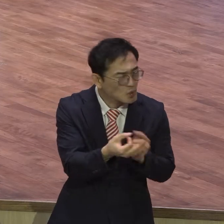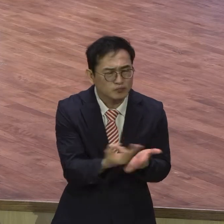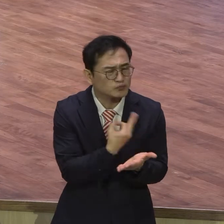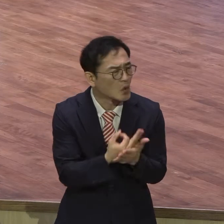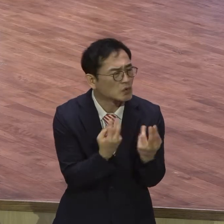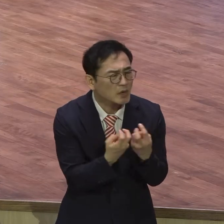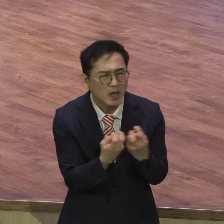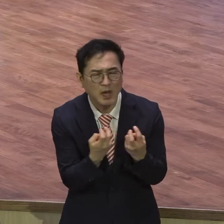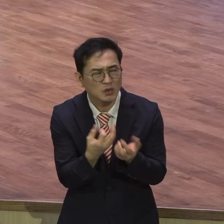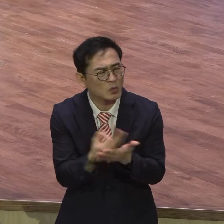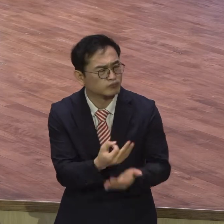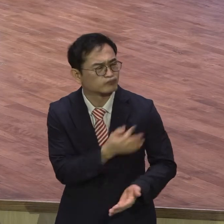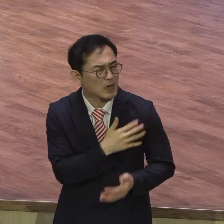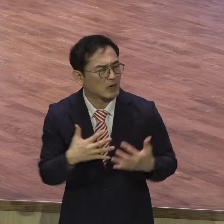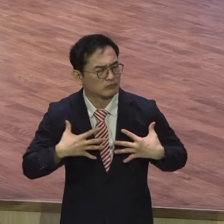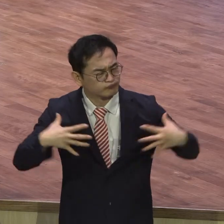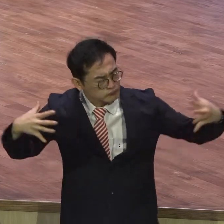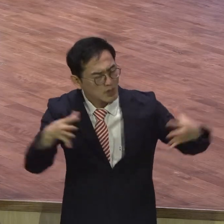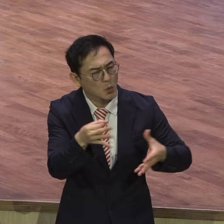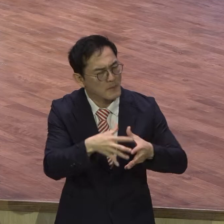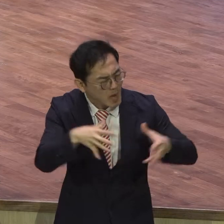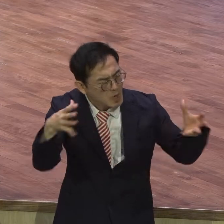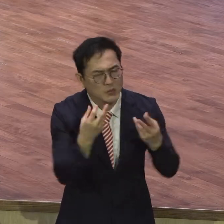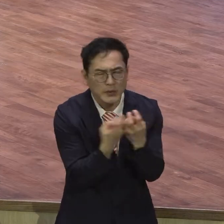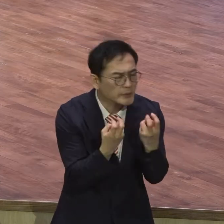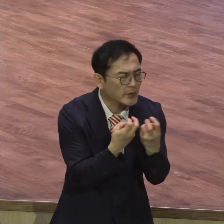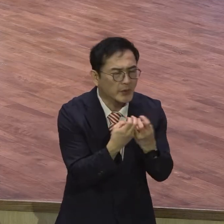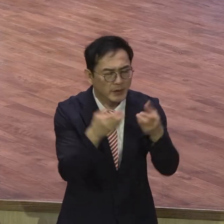돈 많이 벌어야 부자되어야 악착같이 해가지고